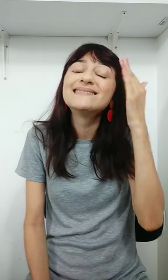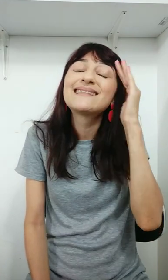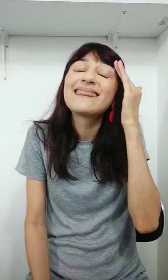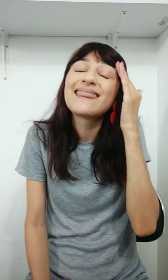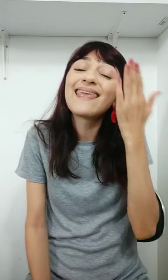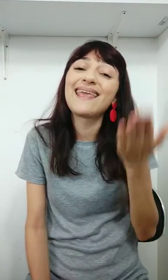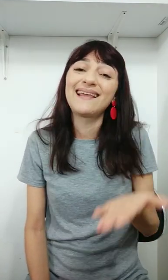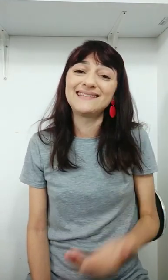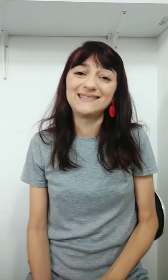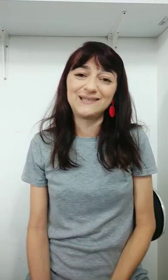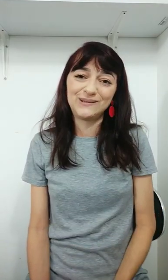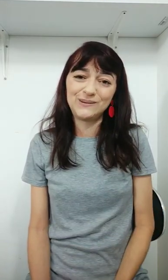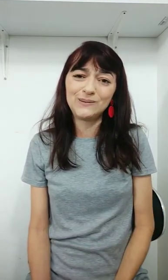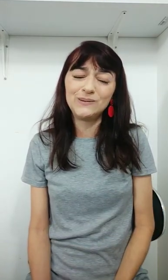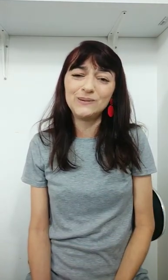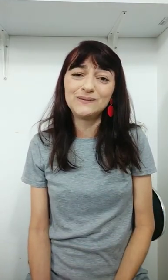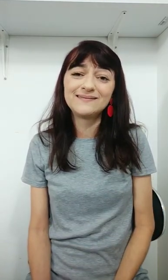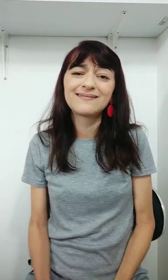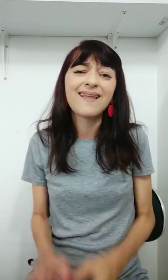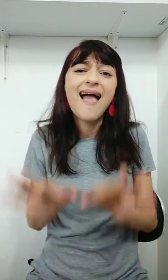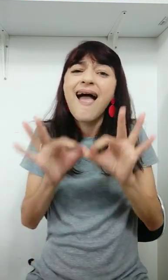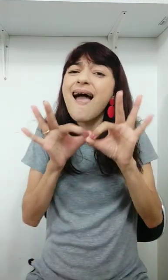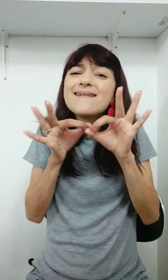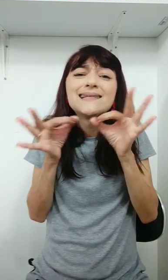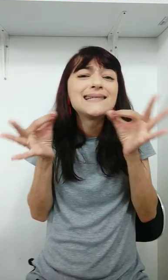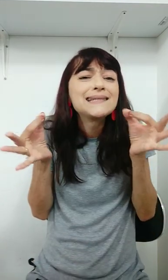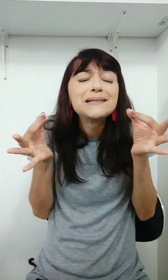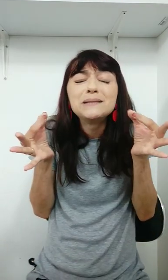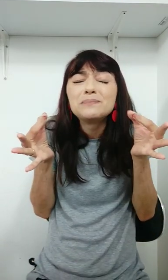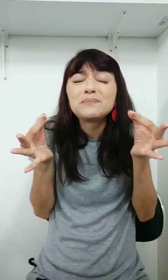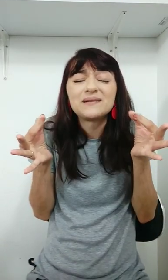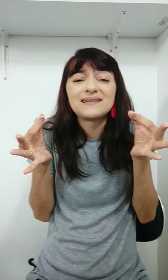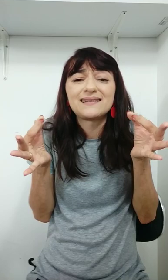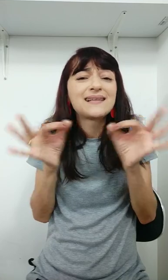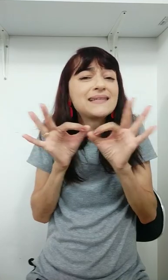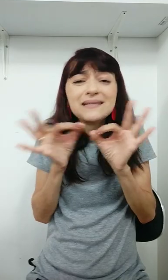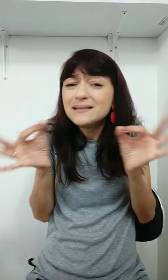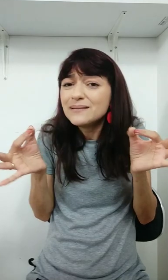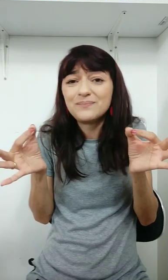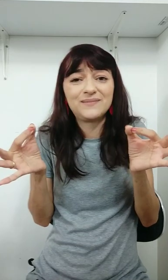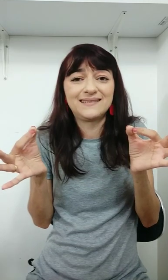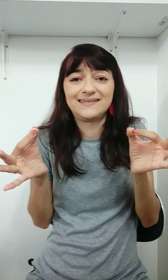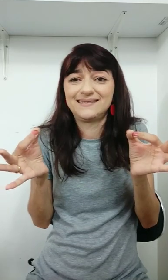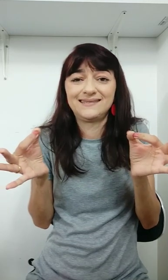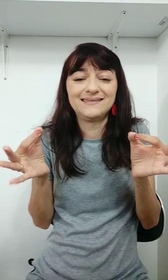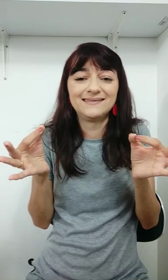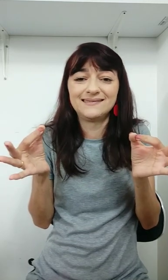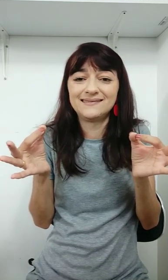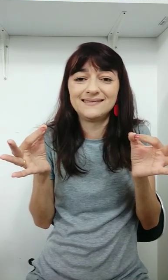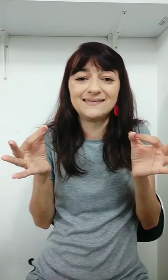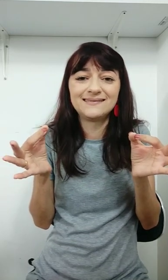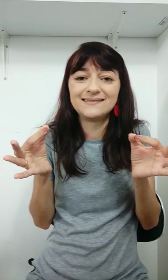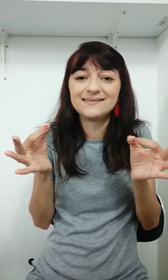nisso. Pense então na abordagem que você deve ter com o surdo, né? Algo simples, muito importante disso.